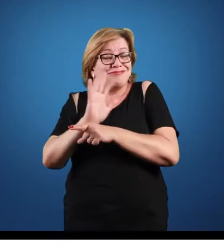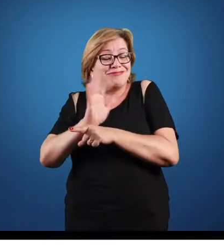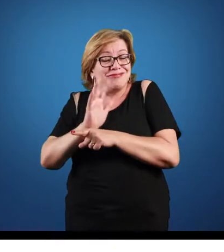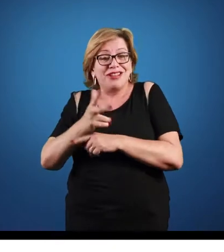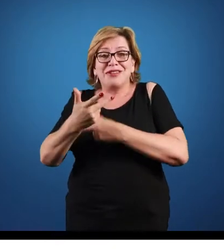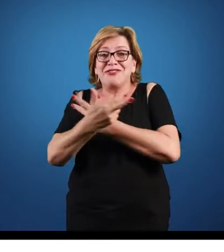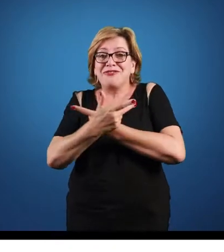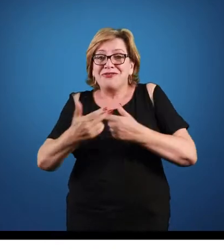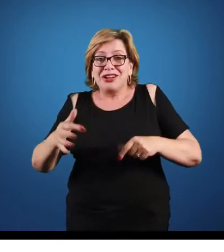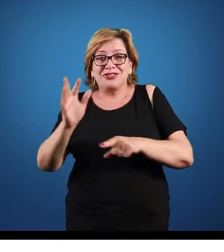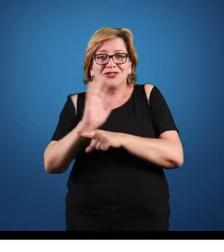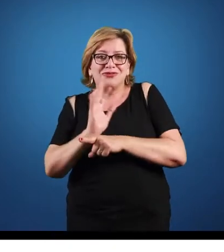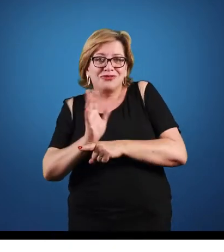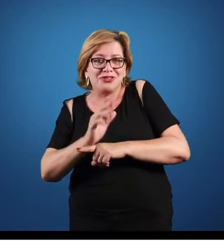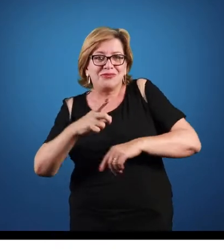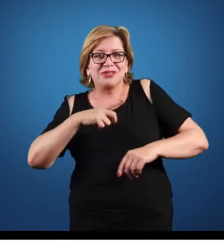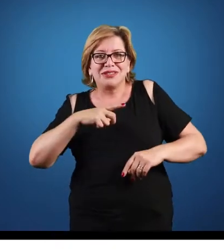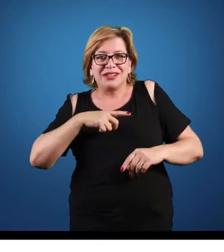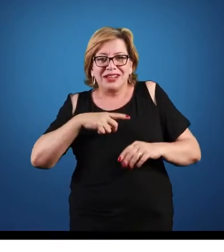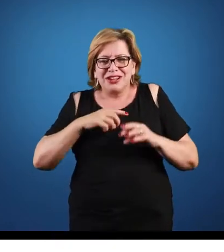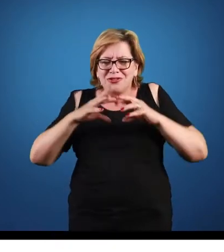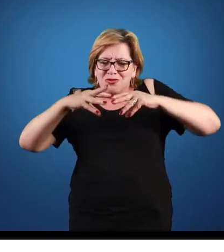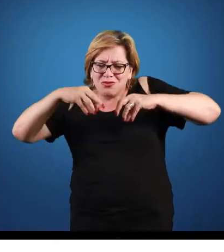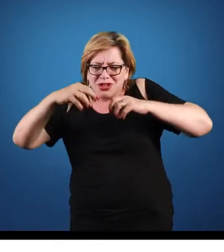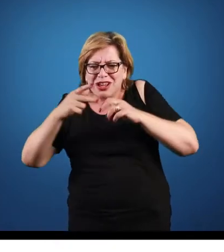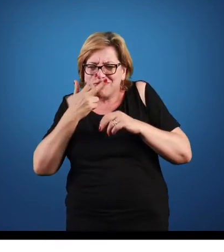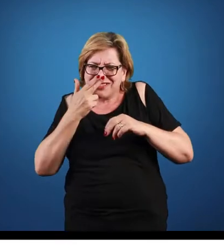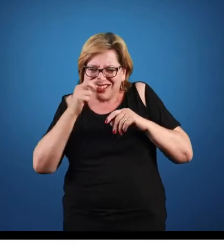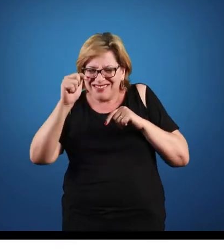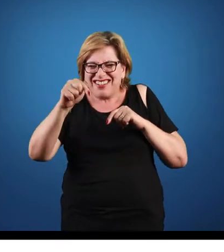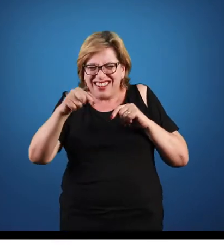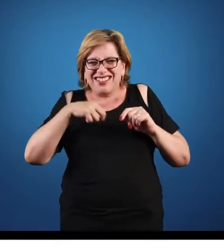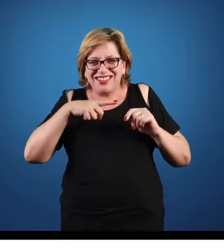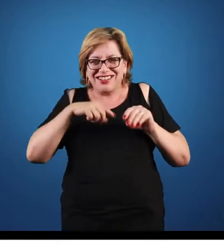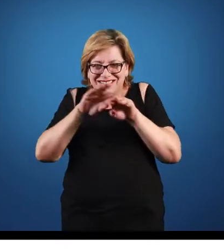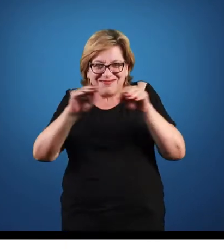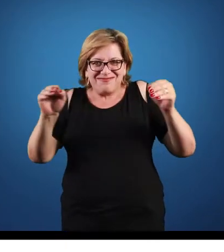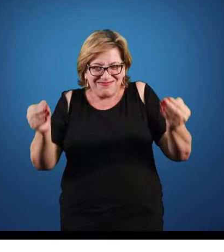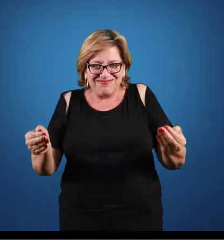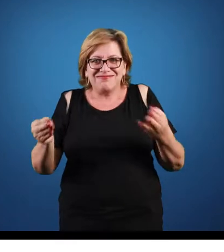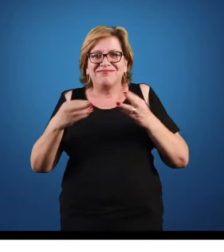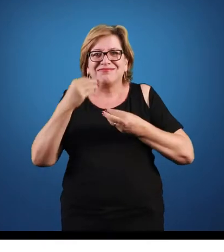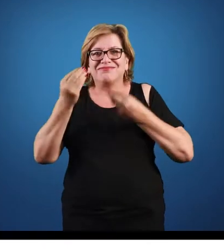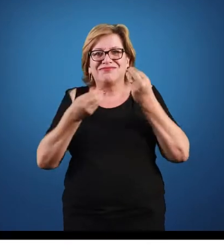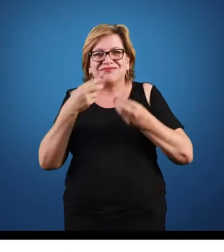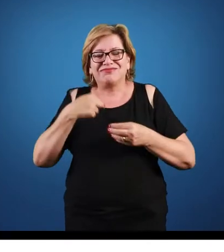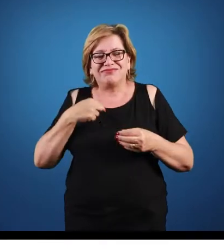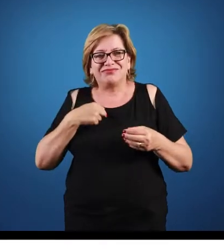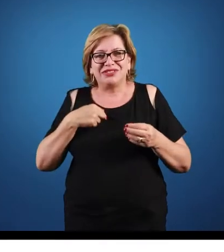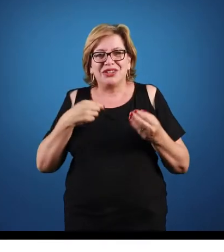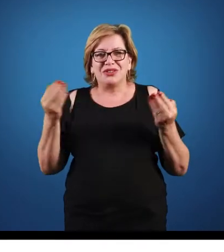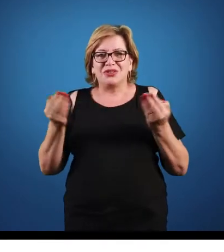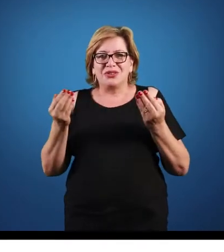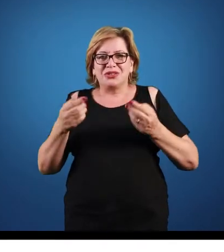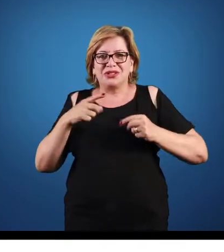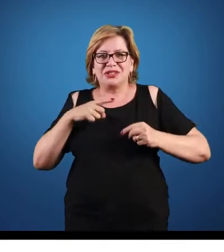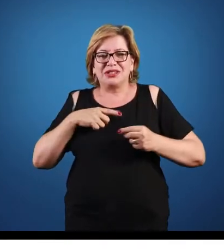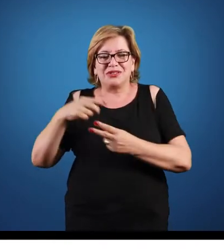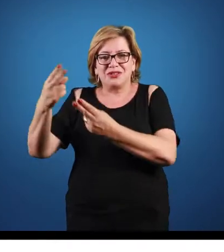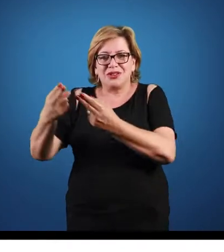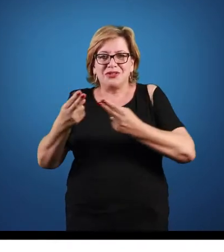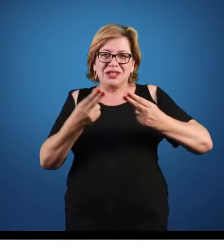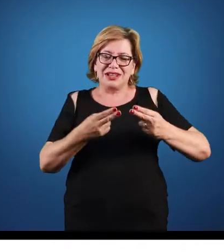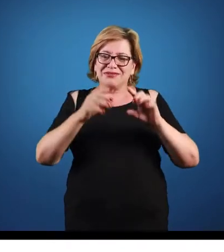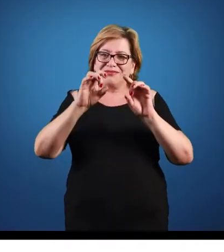usando o stop motion com bonequinhos muito parecidos com esses que estão aqui em cima da mesa é e eu peço ao eu trouxe um convidado especial